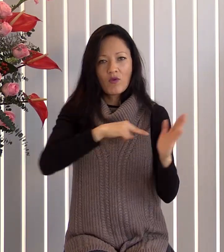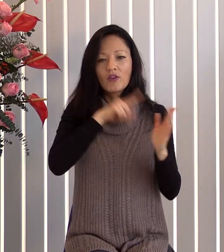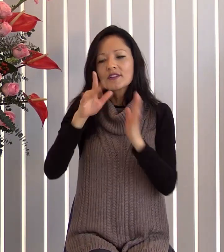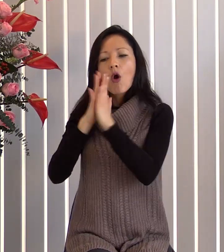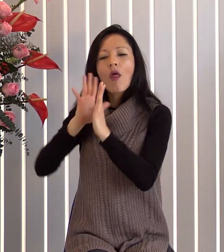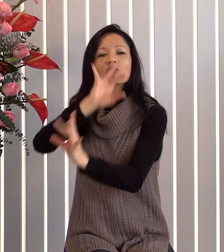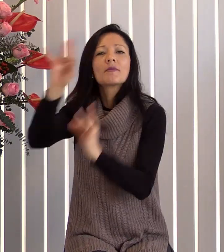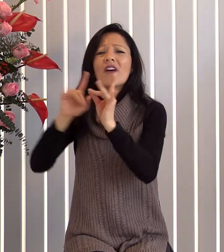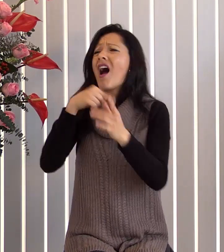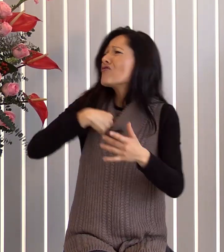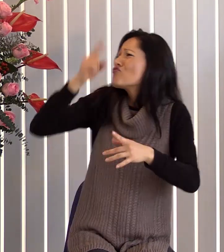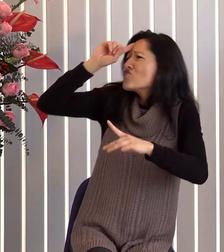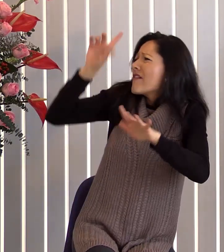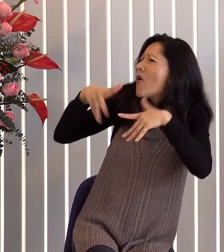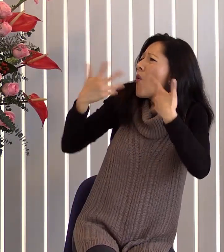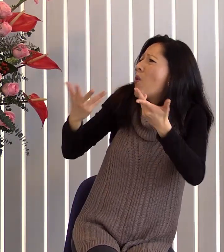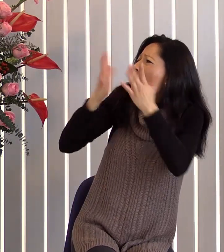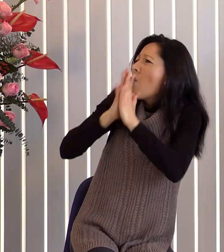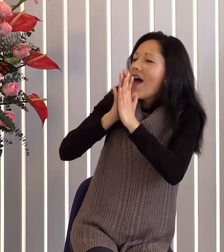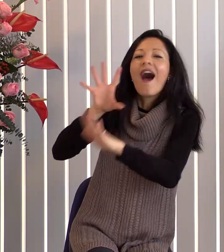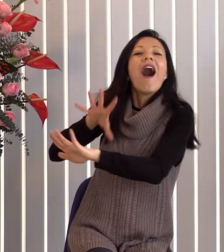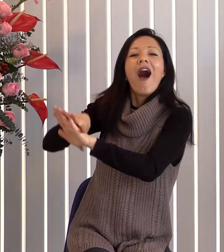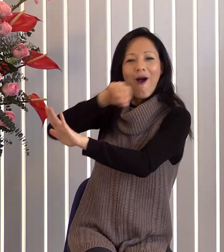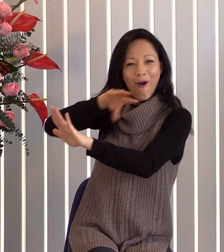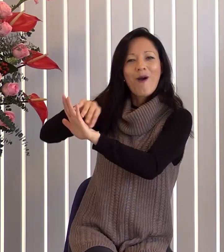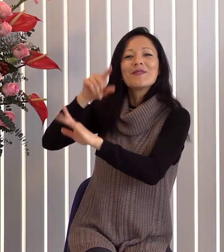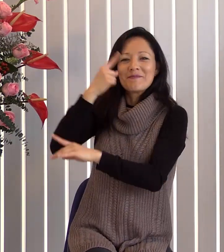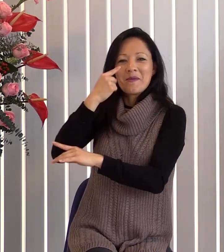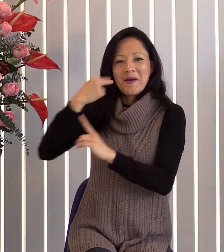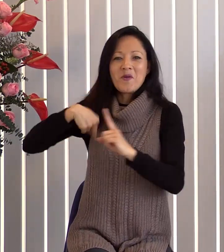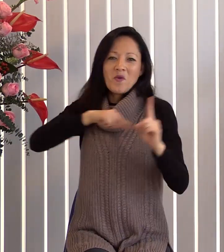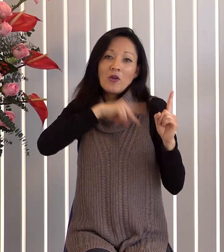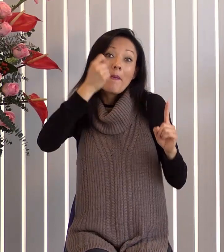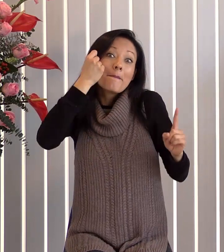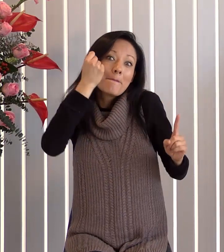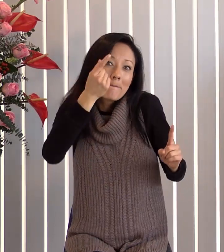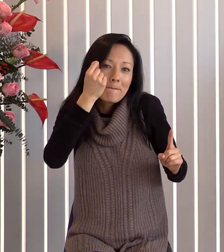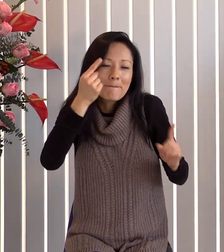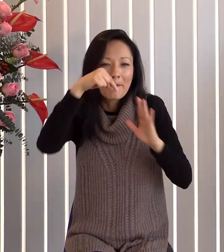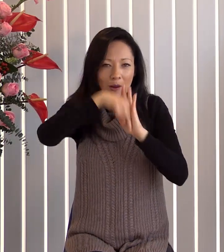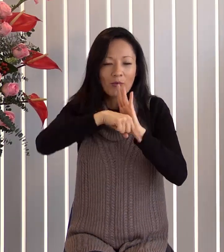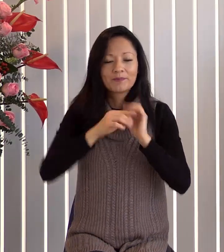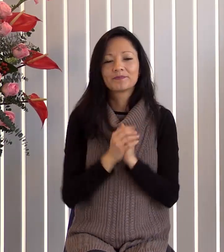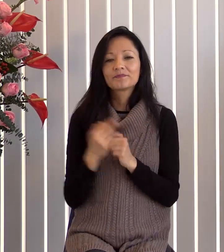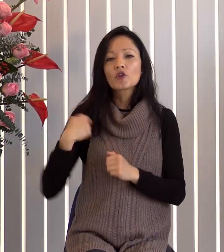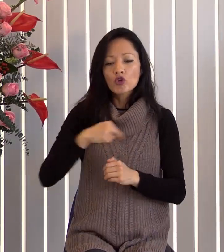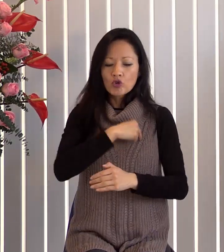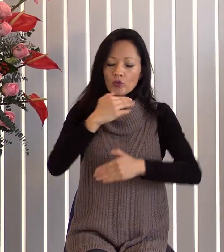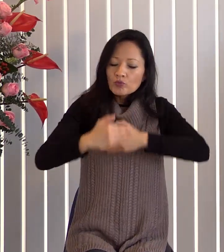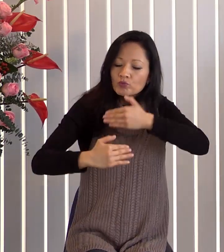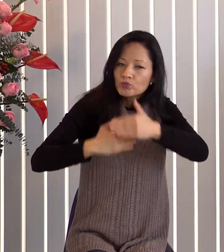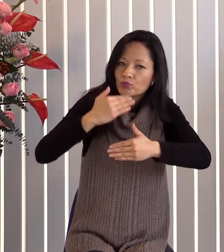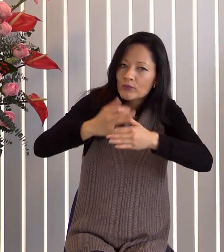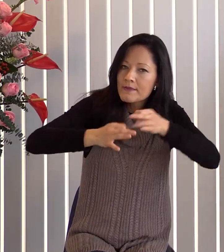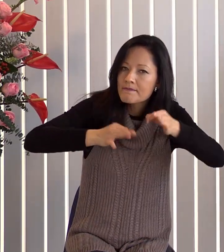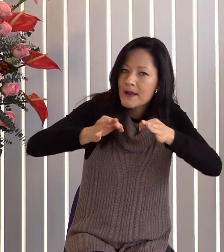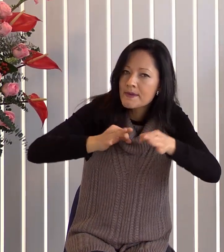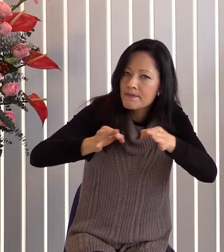sé cómo orar, ore Padre Nuestro, pero entienda cómo está orando. Nosotros hemos venido avanzando en Padre Nuestro y